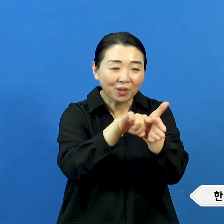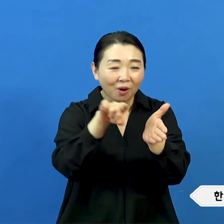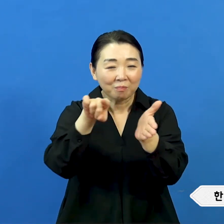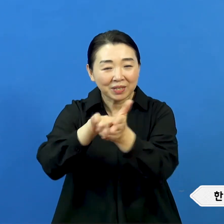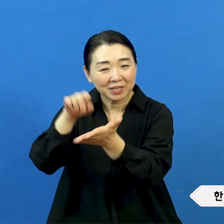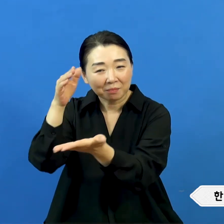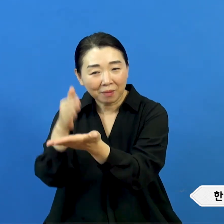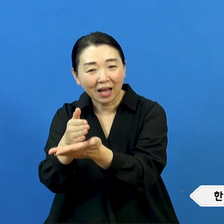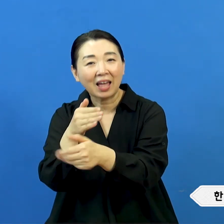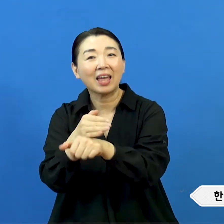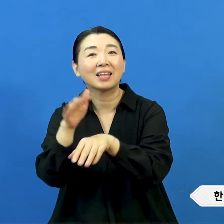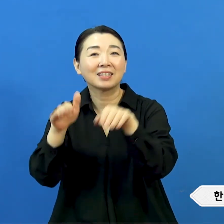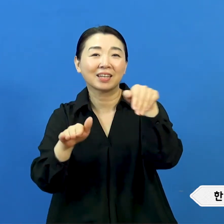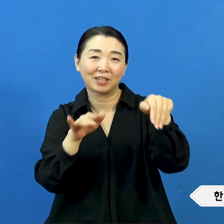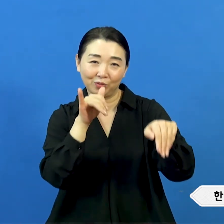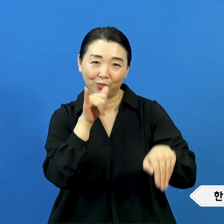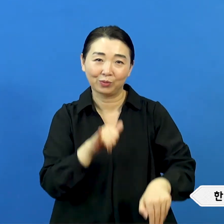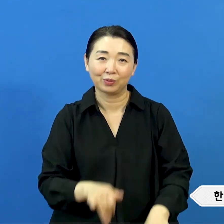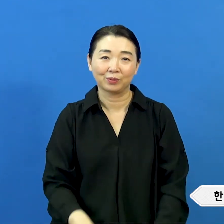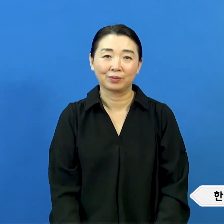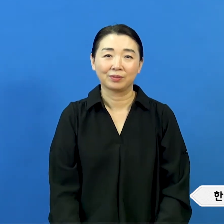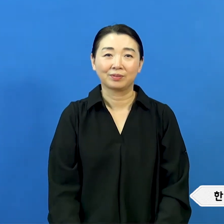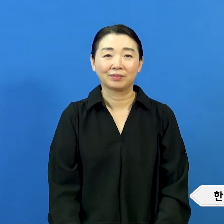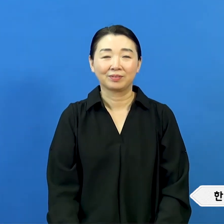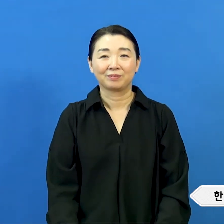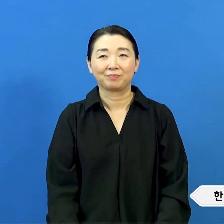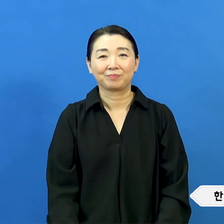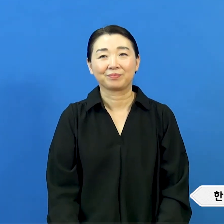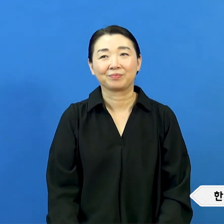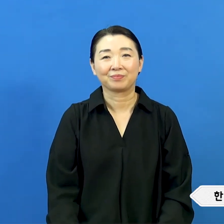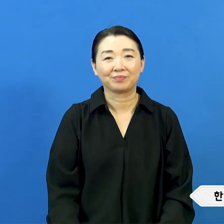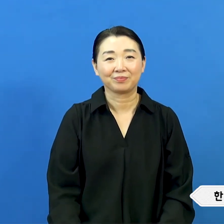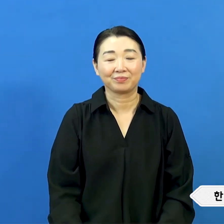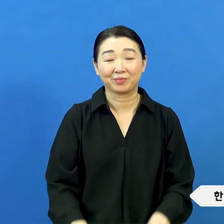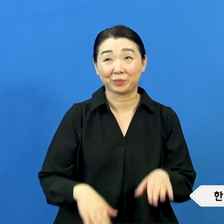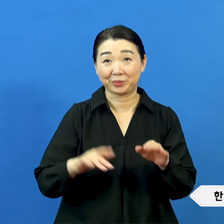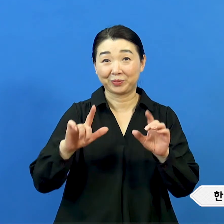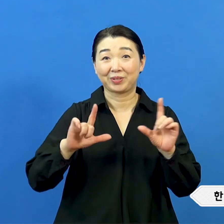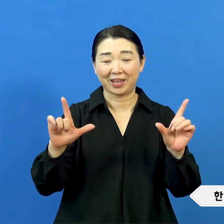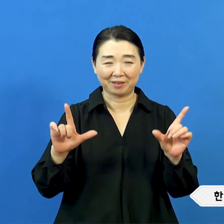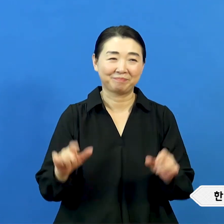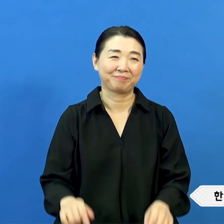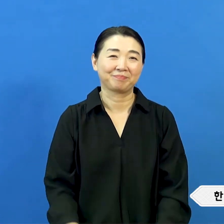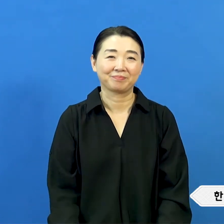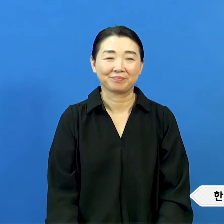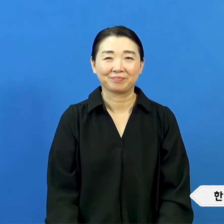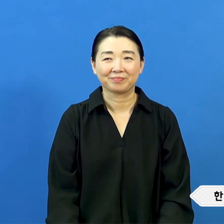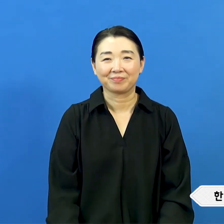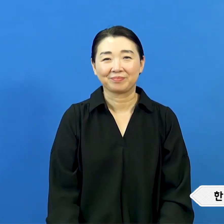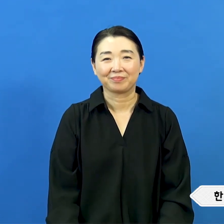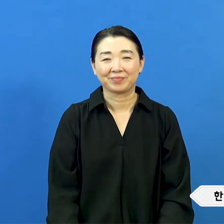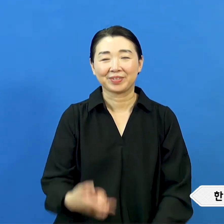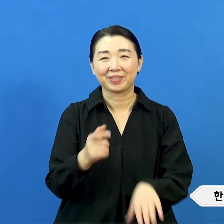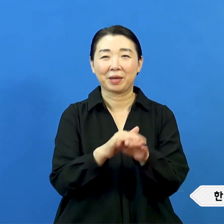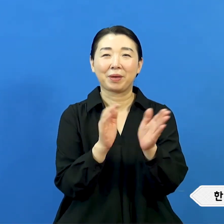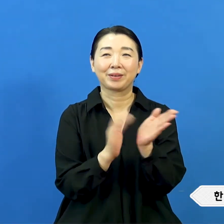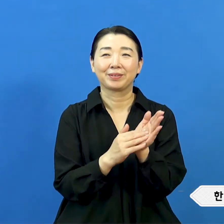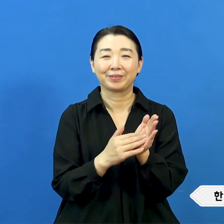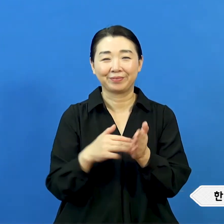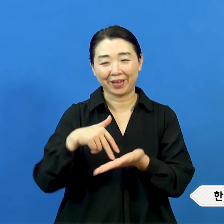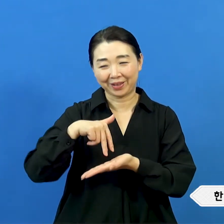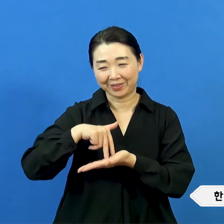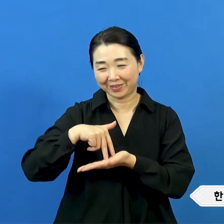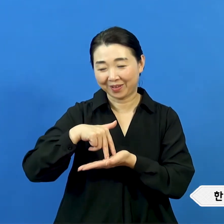차이에서 오는 것입니다. 어느 주일날 예배 마치고 제가 로비에 서서 인사를 하는데 웬 낯선